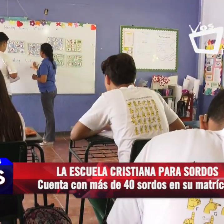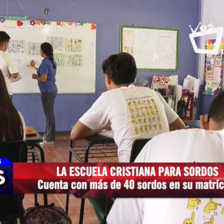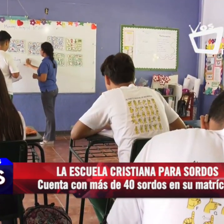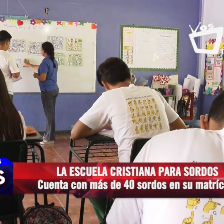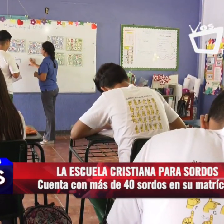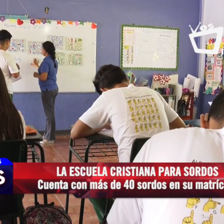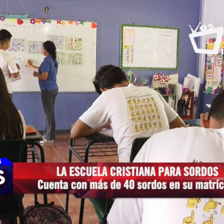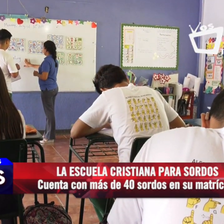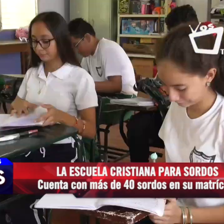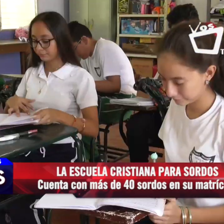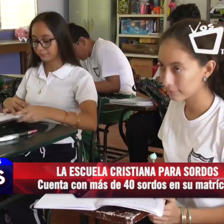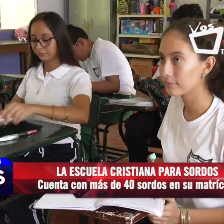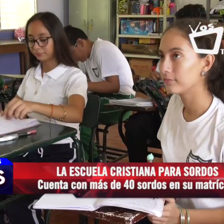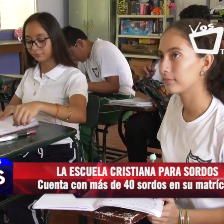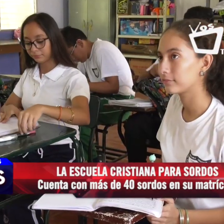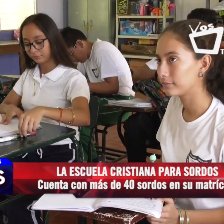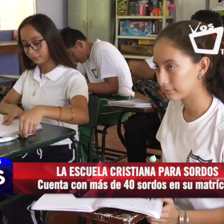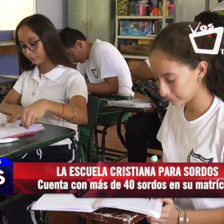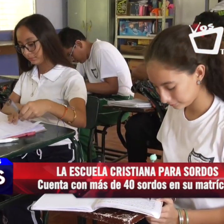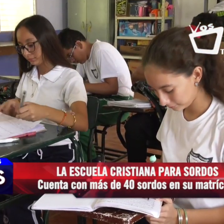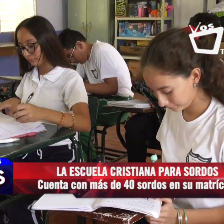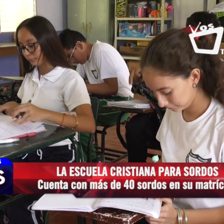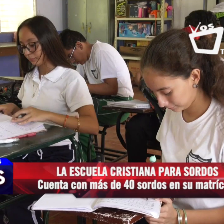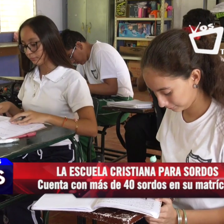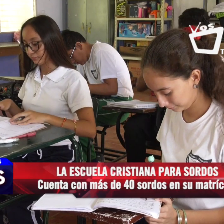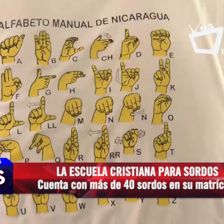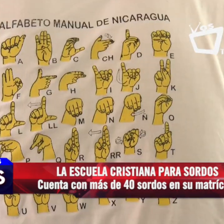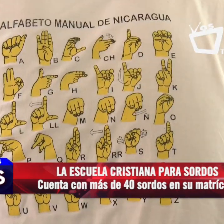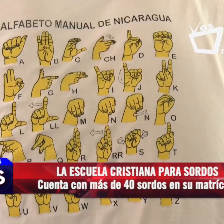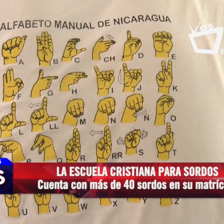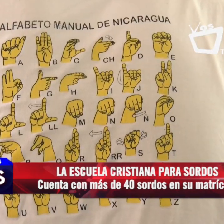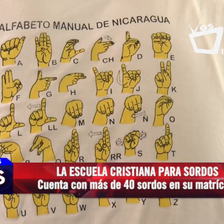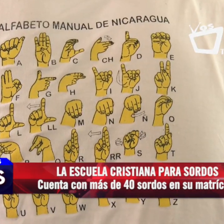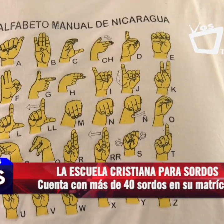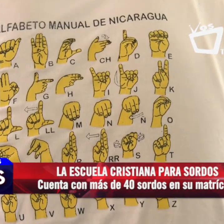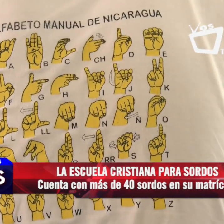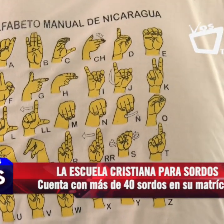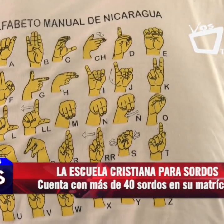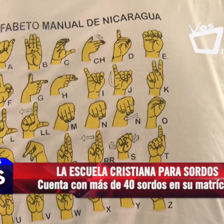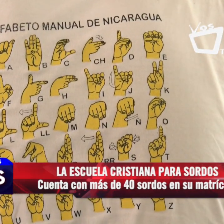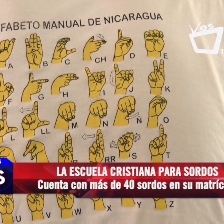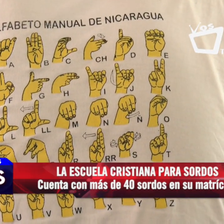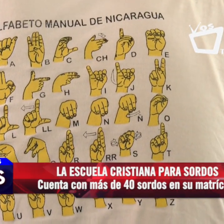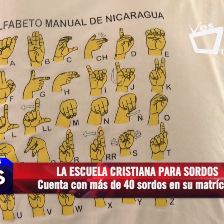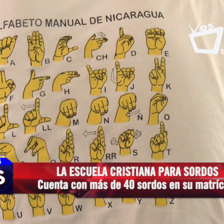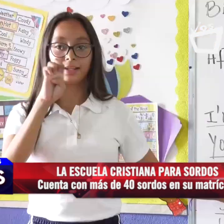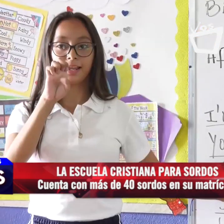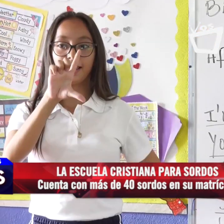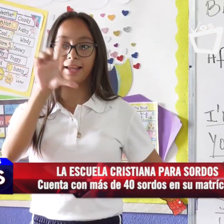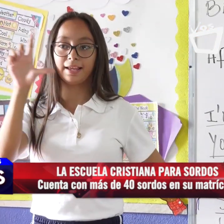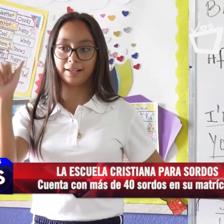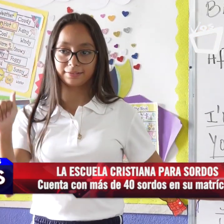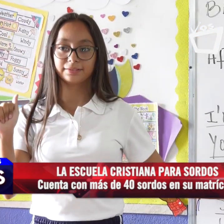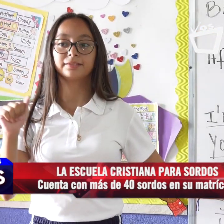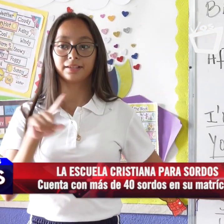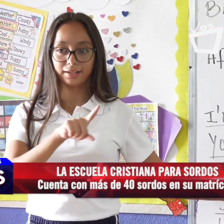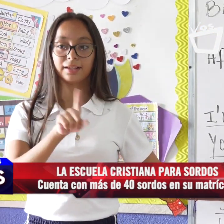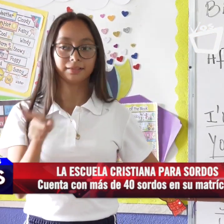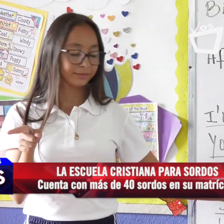Aquí al menos 40 adolescentes son sordos y sus compañeros oyentes han tenido que aprender el lenguaje de señas para comunicarse entre